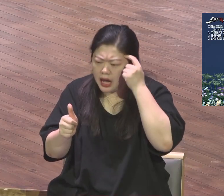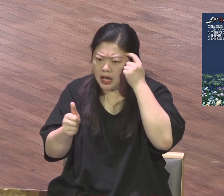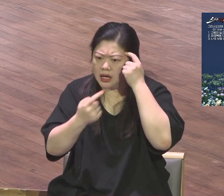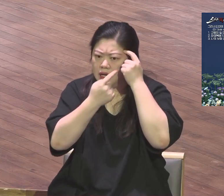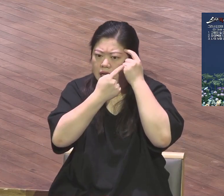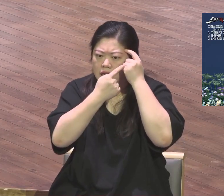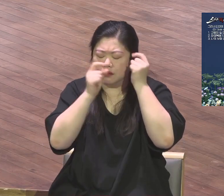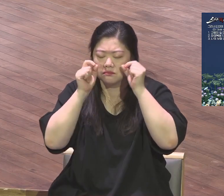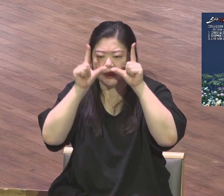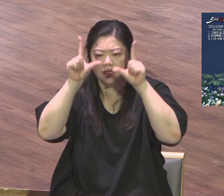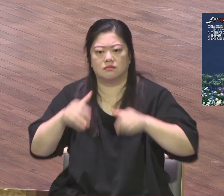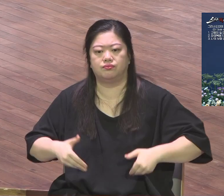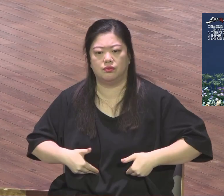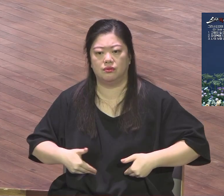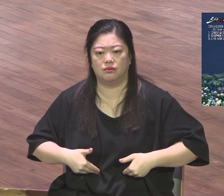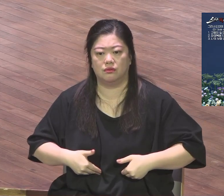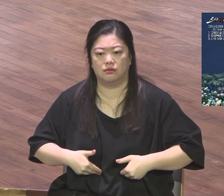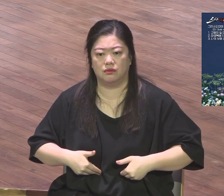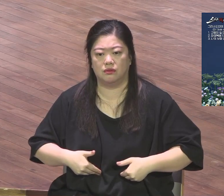있게 돼요.